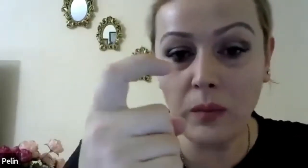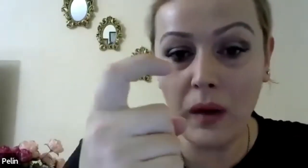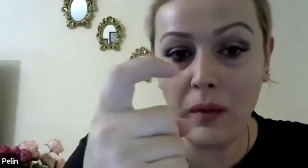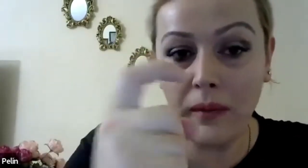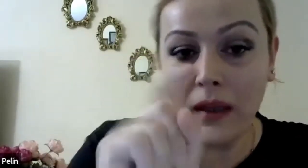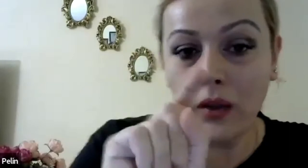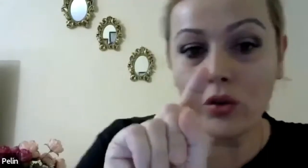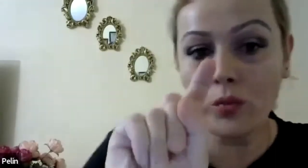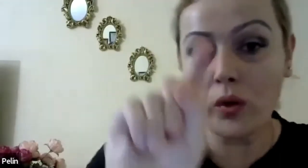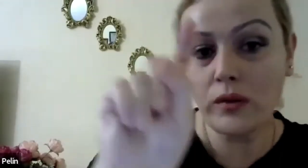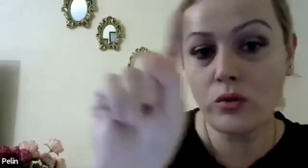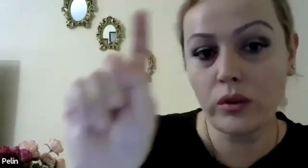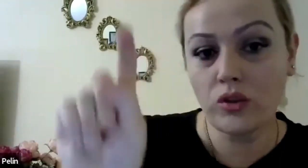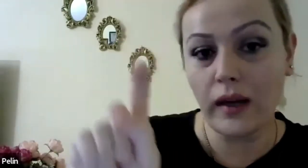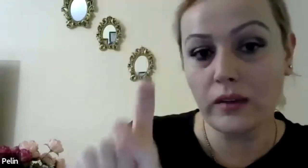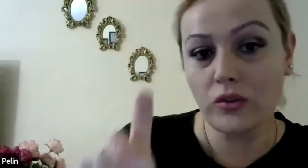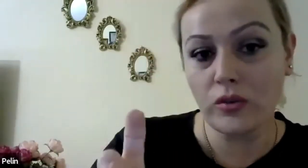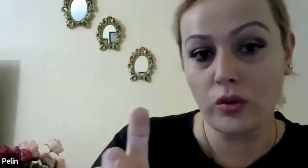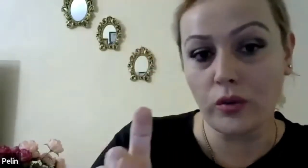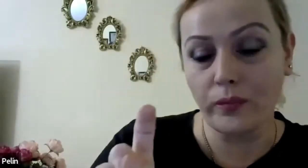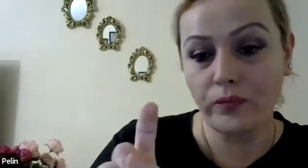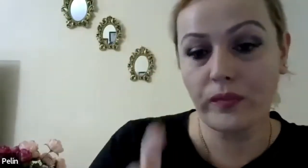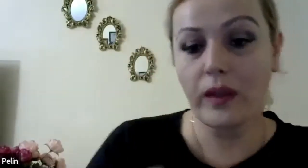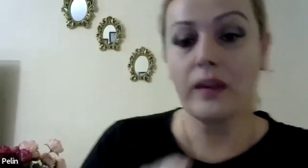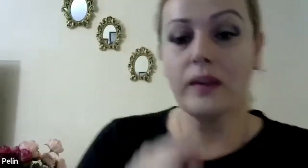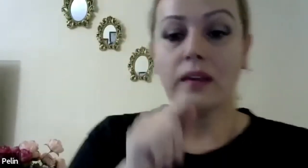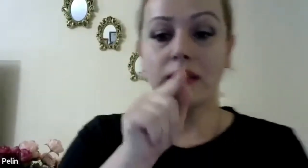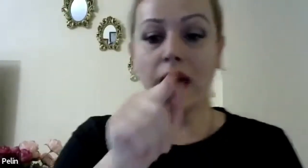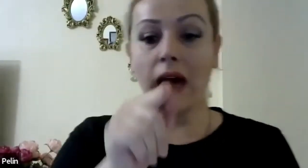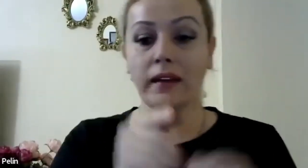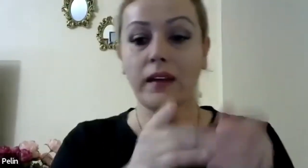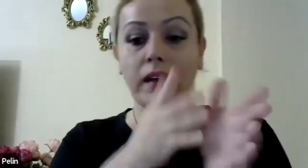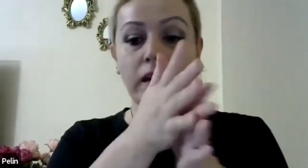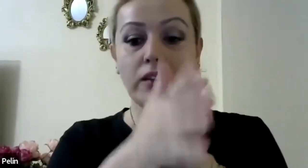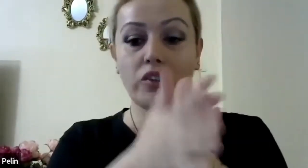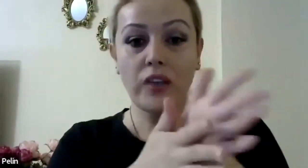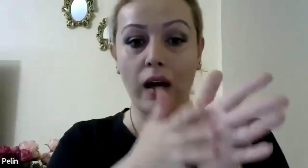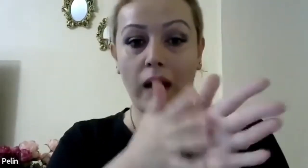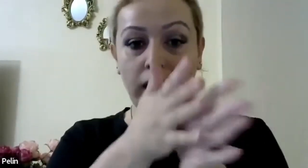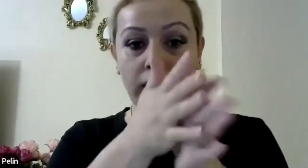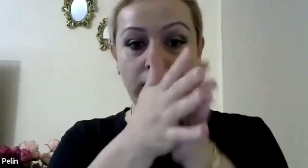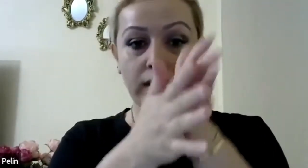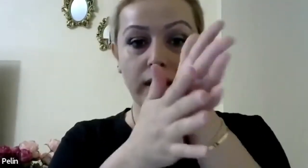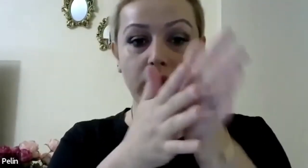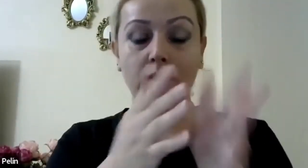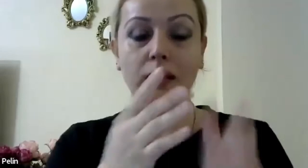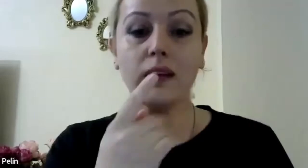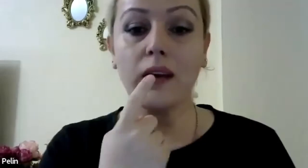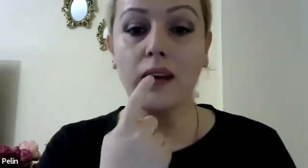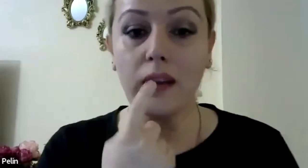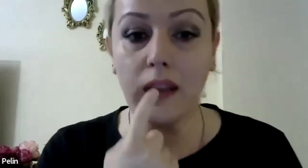parmağımı eğiyorum böyle soru işareti çiziyorum. Sen işaret